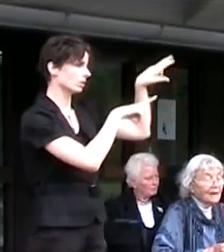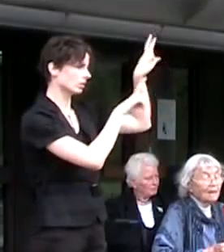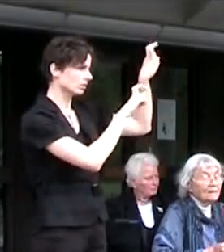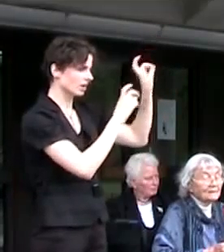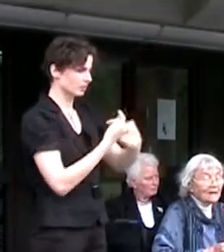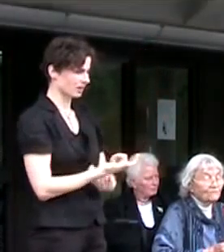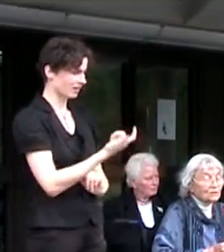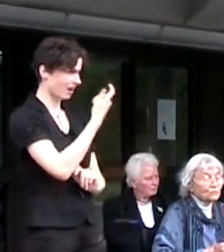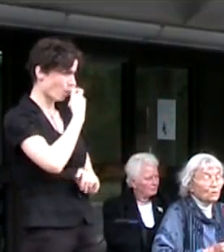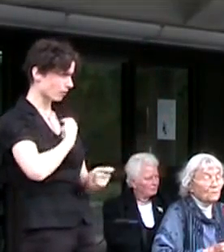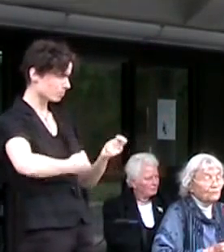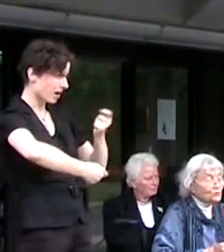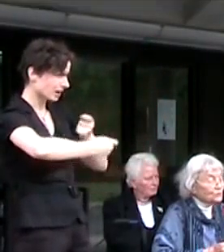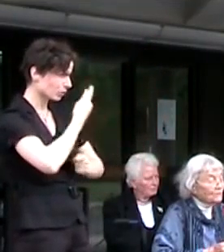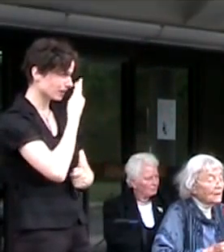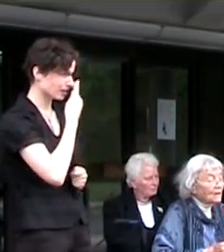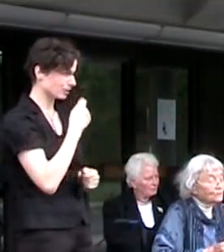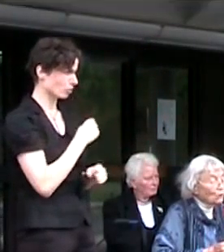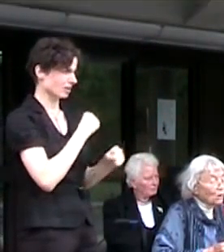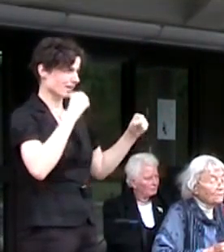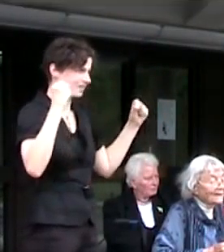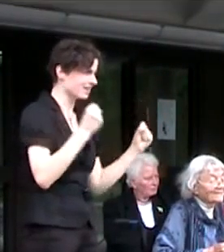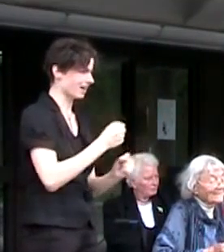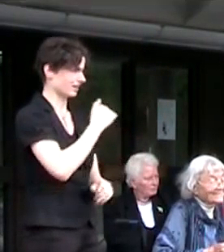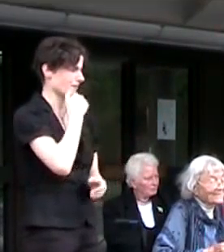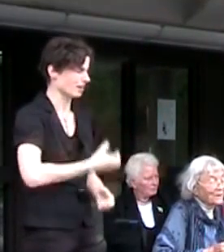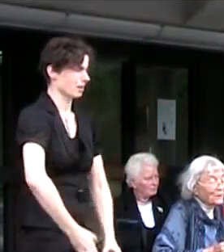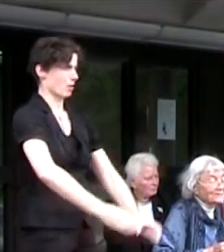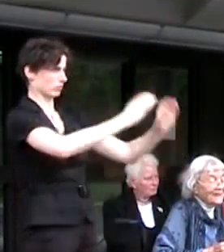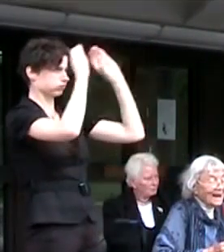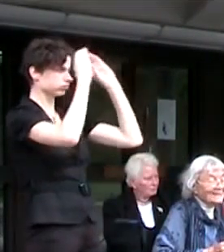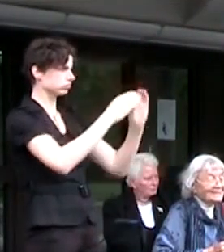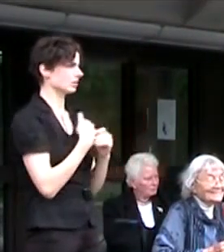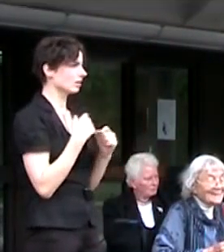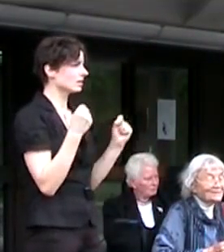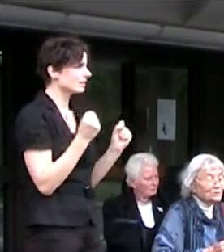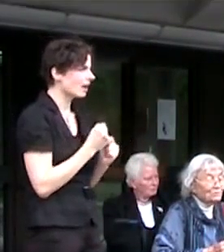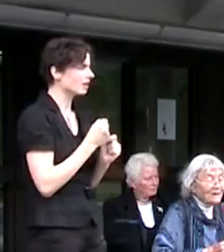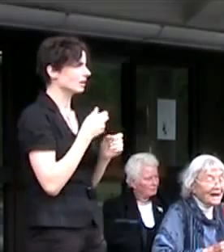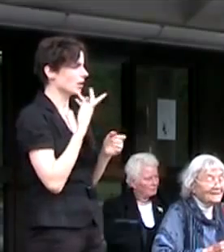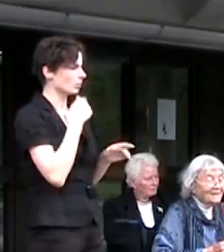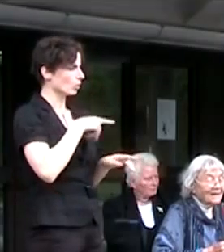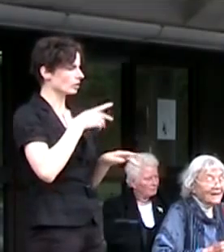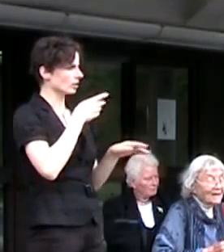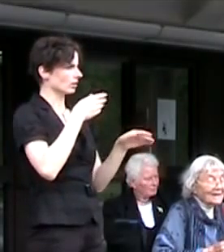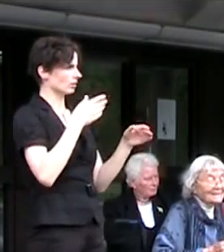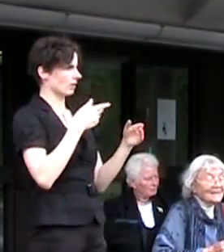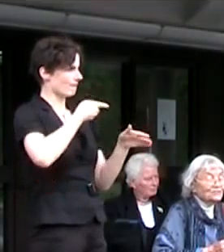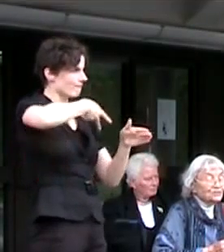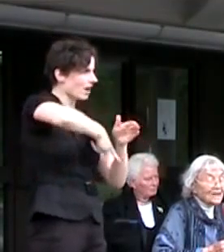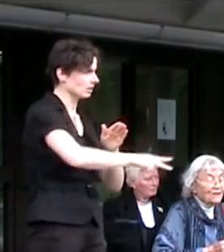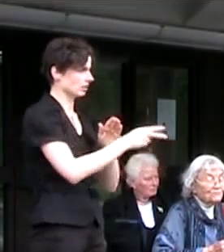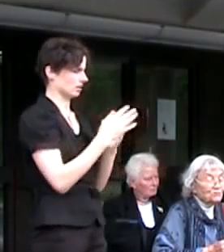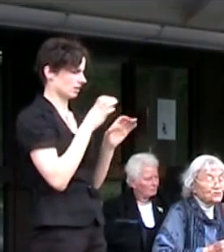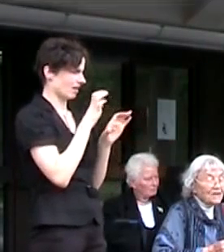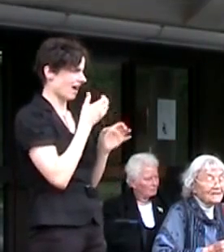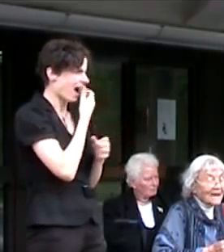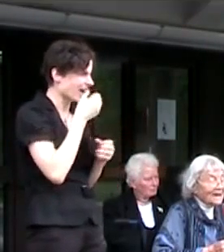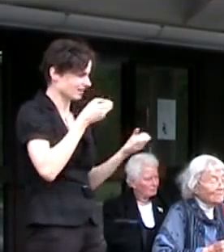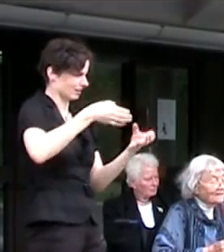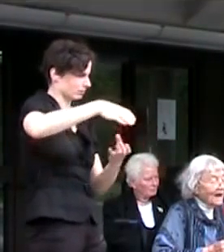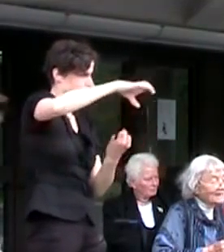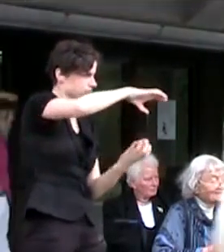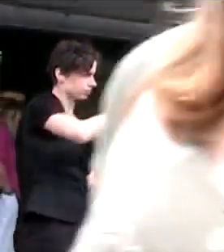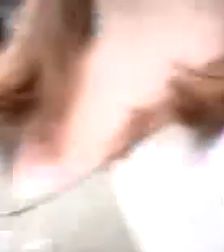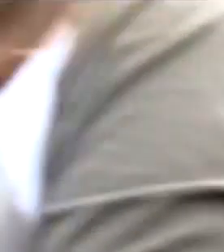Erquickungen? Wildkalt Wasserkopfgüssen, Dauerbeten und einer Segeltuplane, in deren steifem